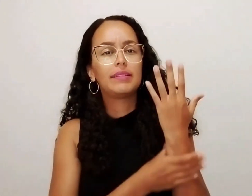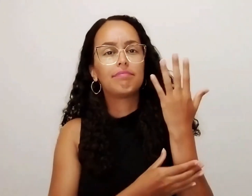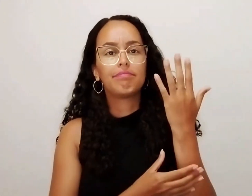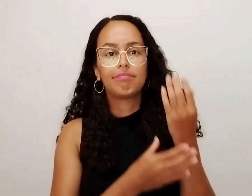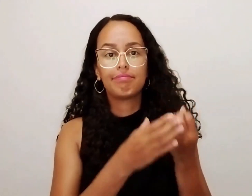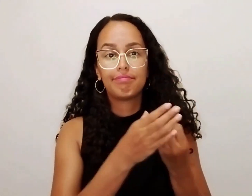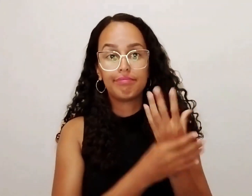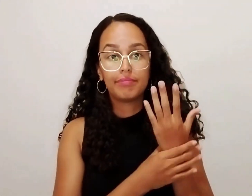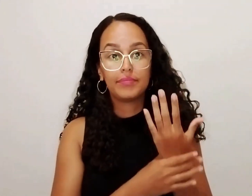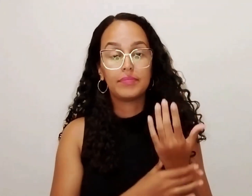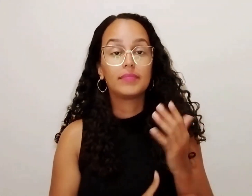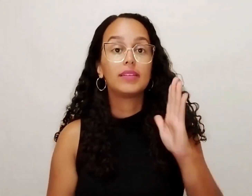Os